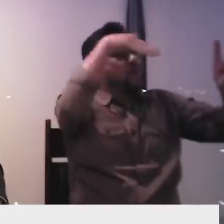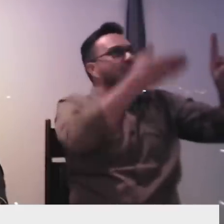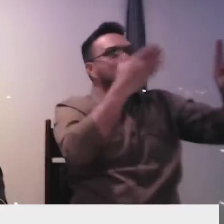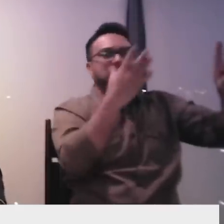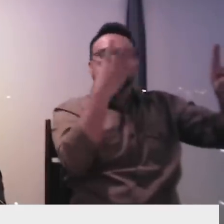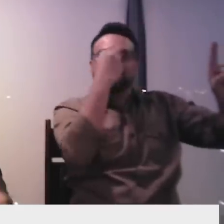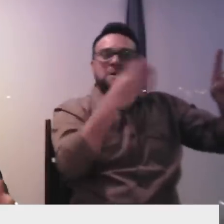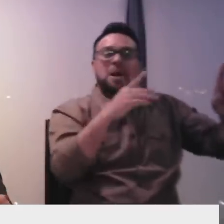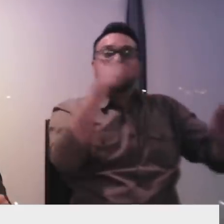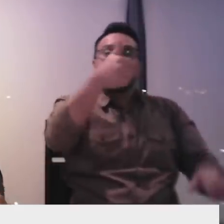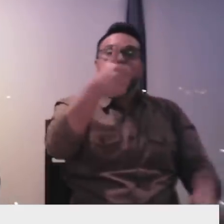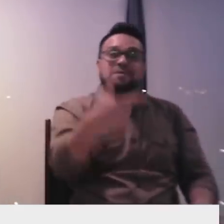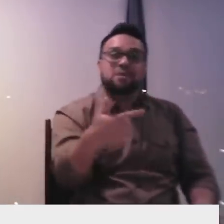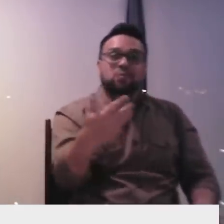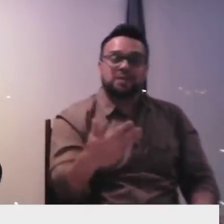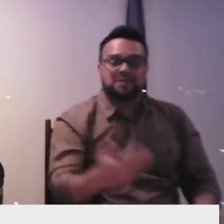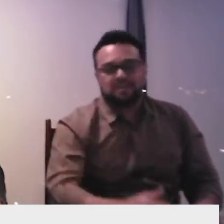primeiro, segundo e terceiro lugar.